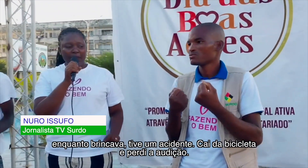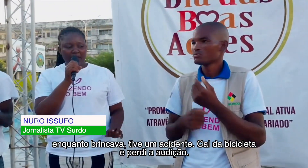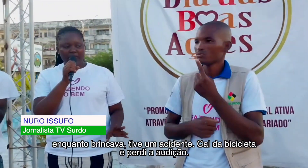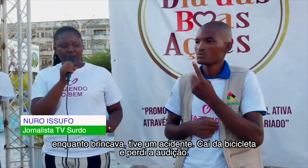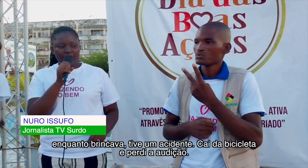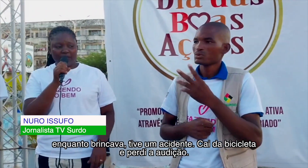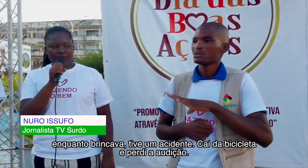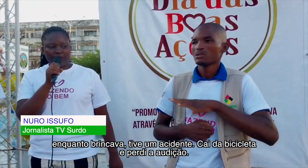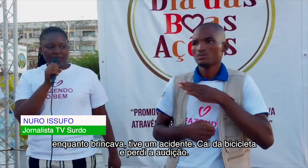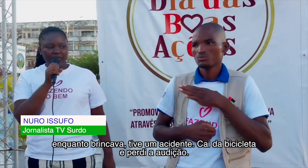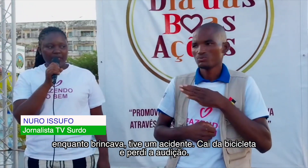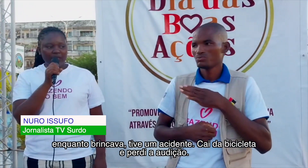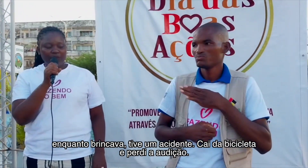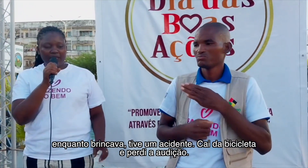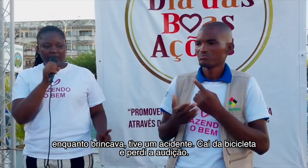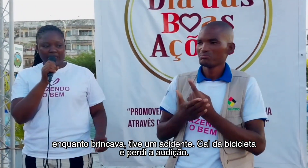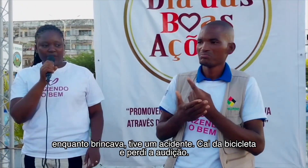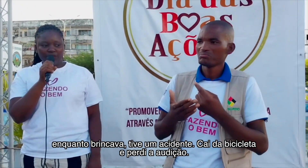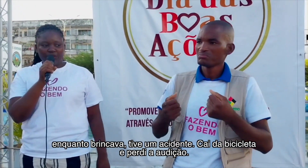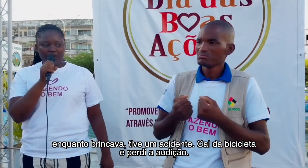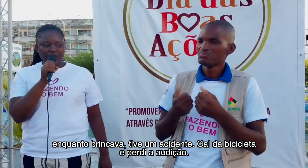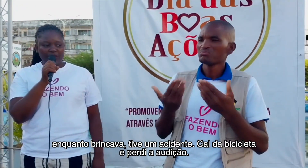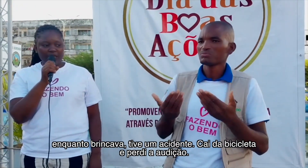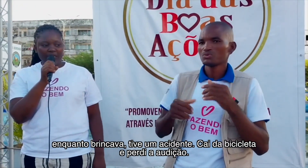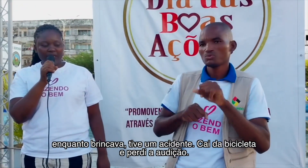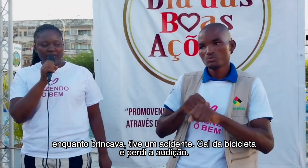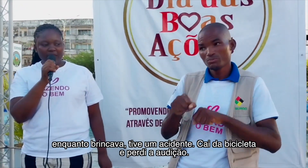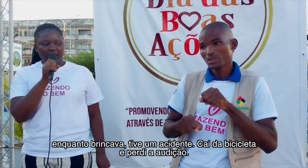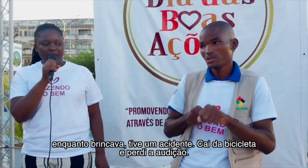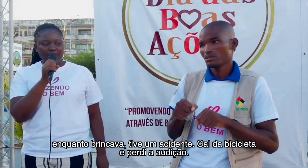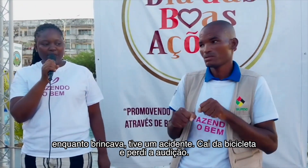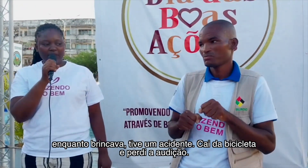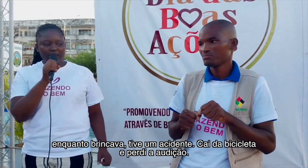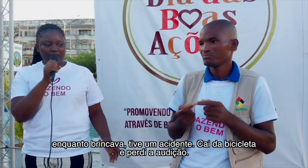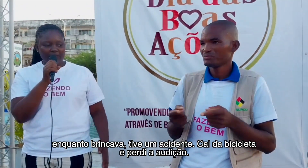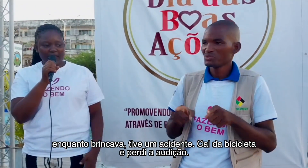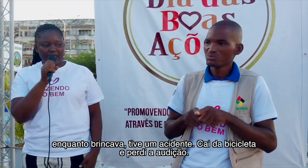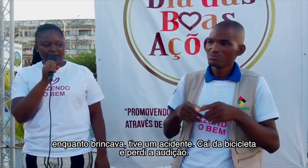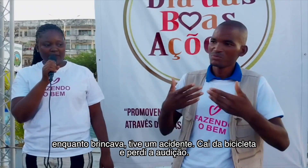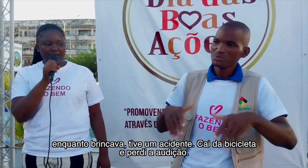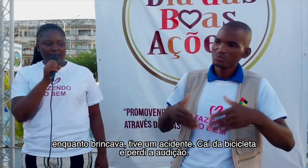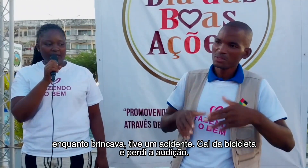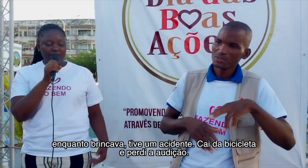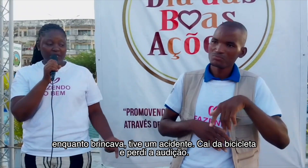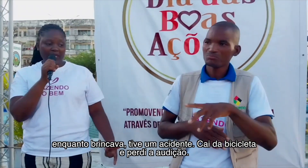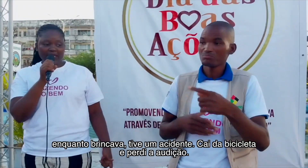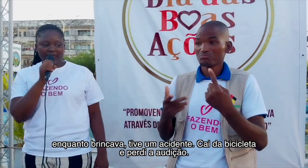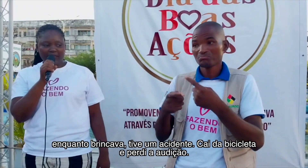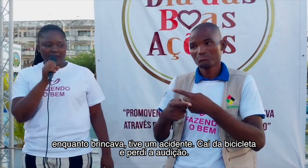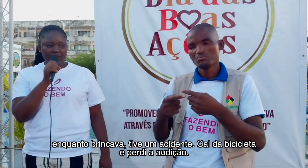ouvinte, mas aos dois anos de idade, enquanto brincava, tive um acidente. Caí da bicicleta e perdi a